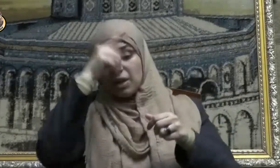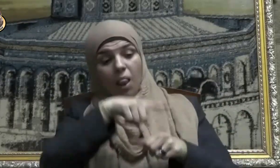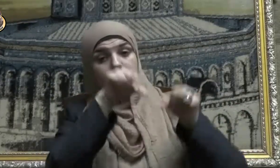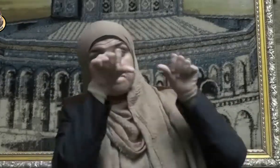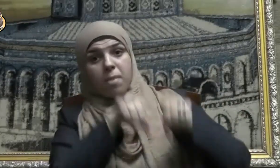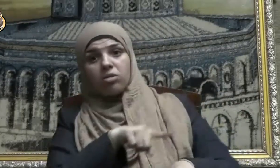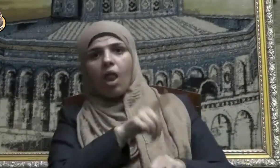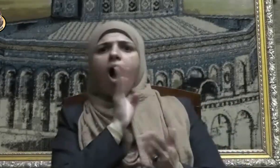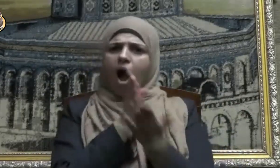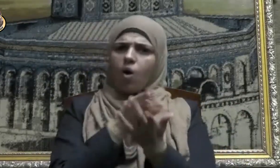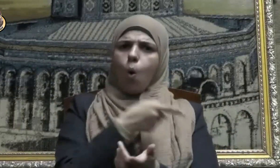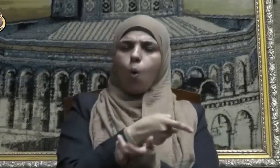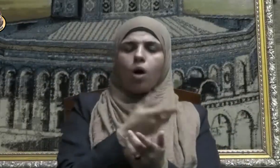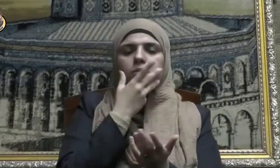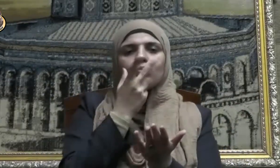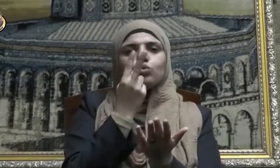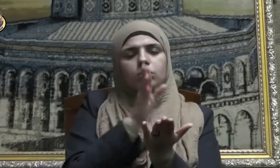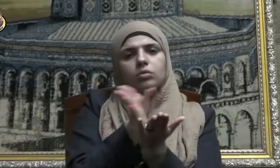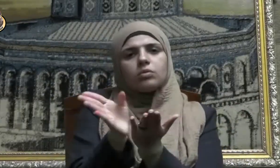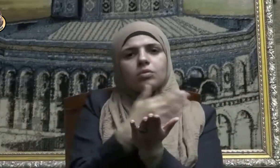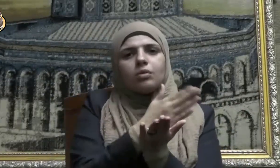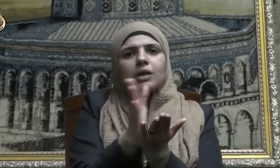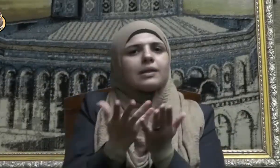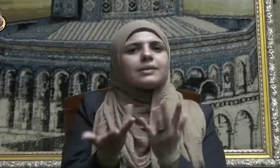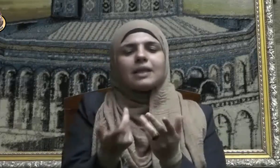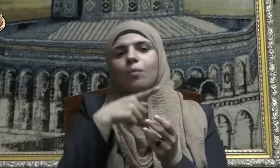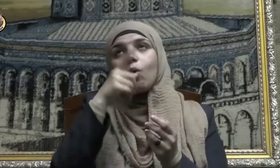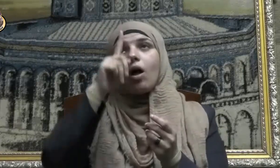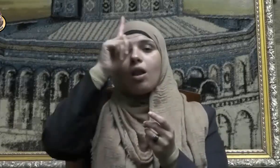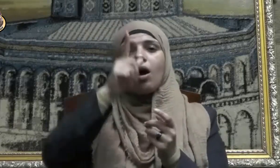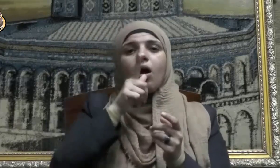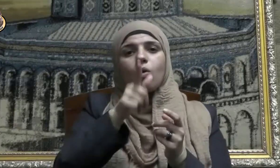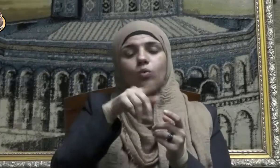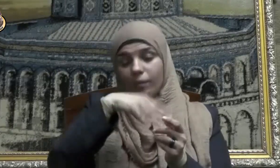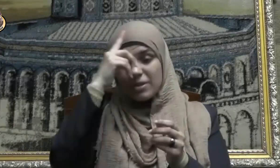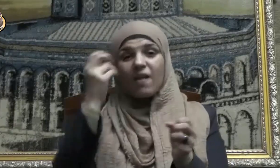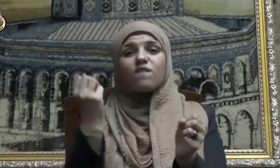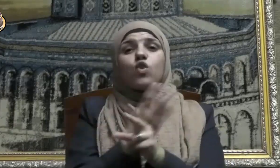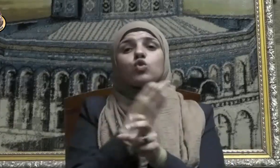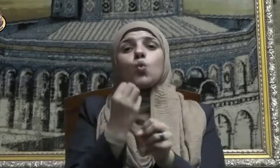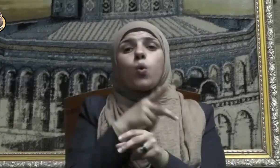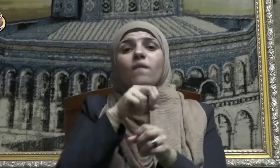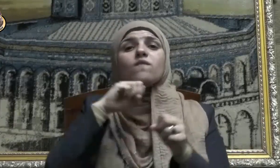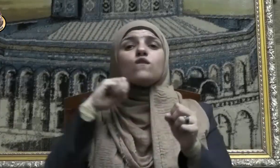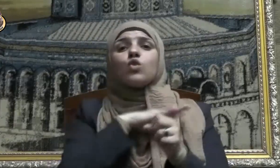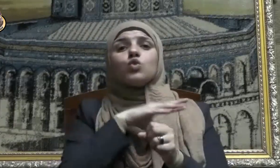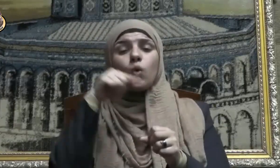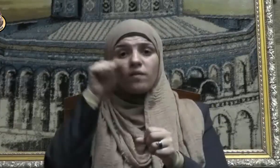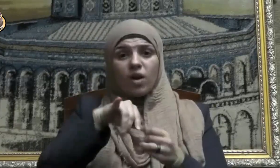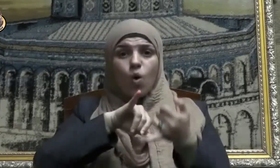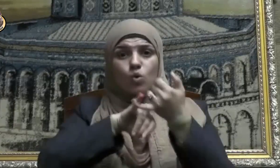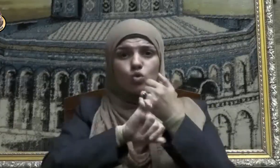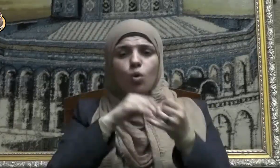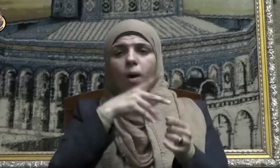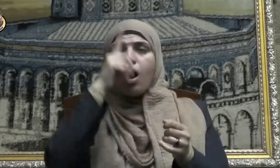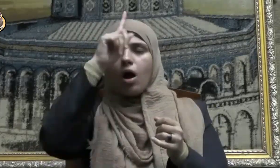وقد سمى الله عز وجل الفجور في الخصومة لد قال تعالى